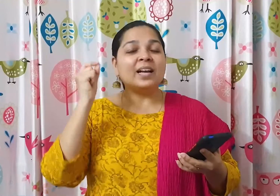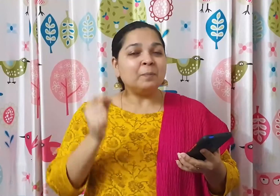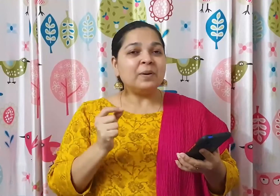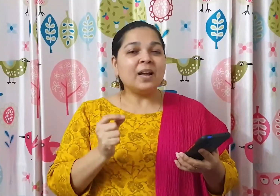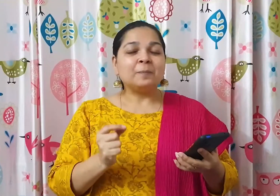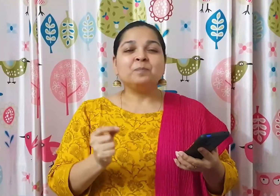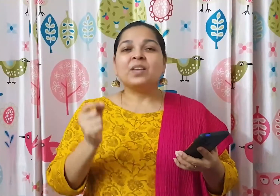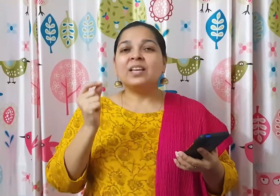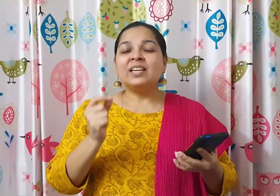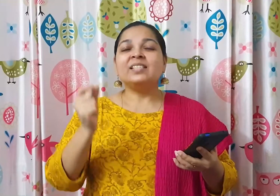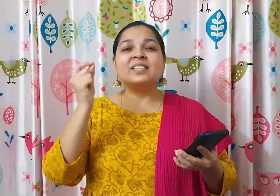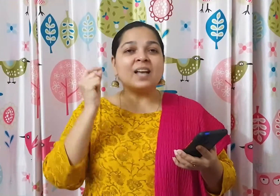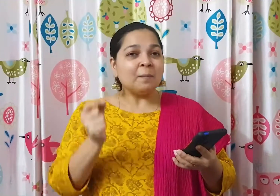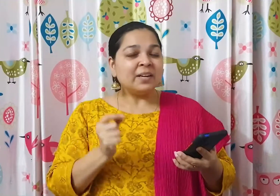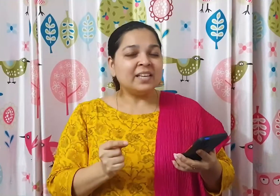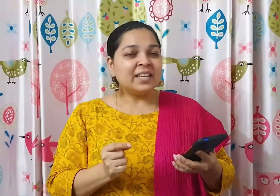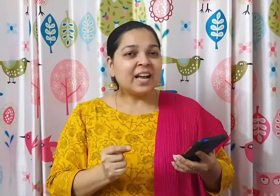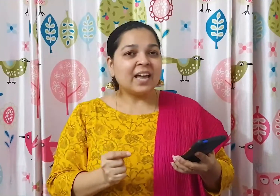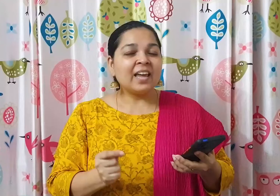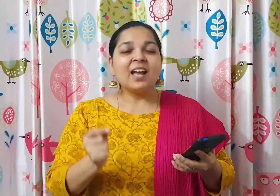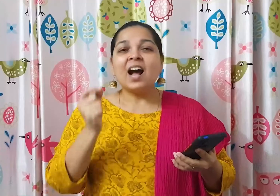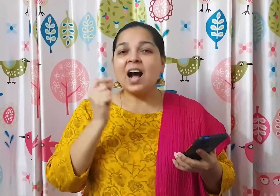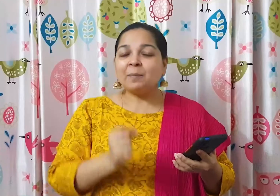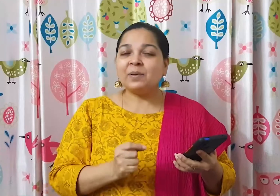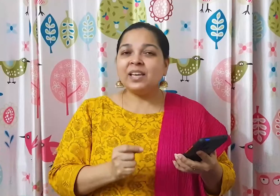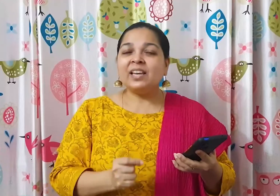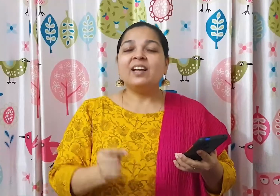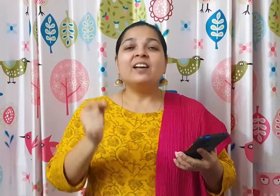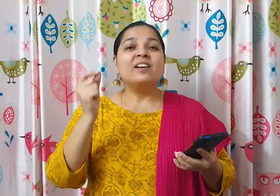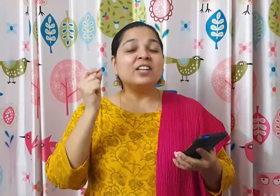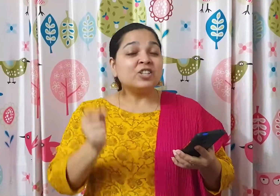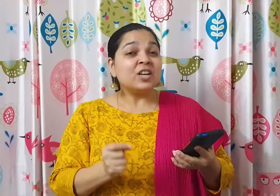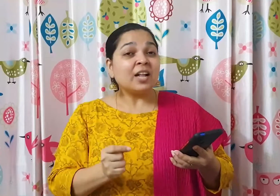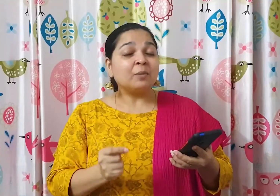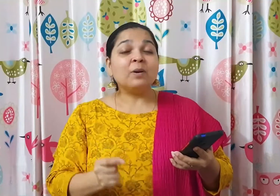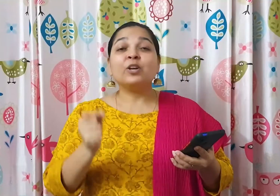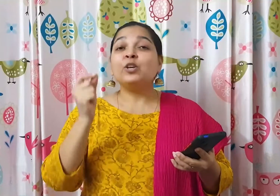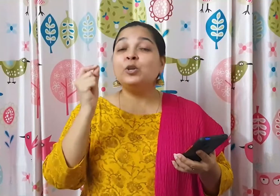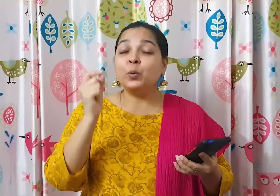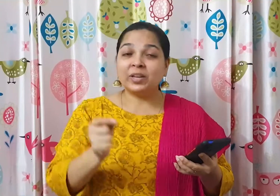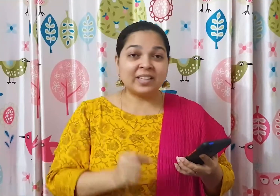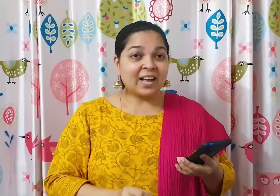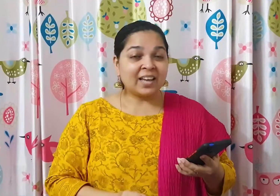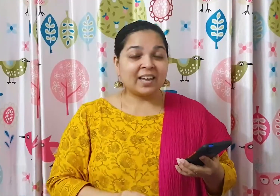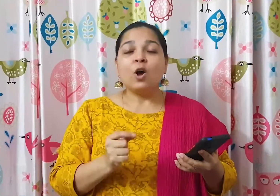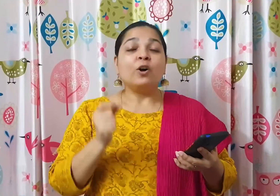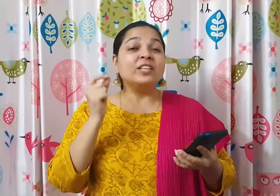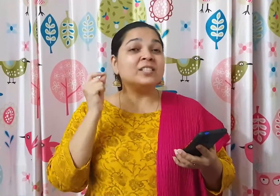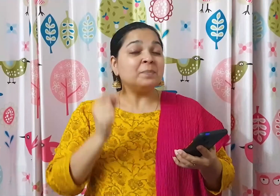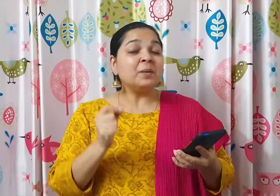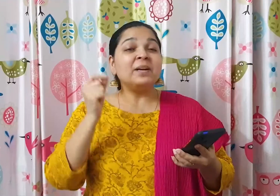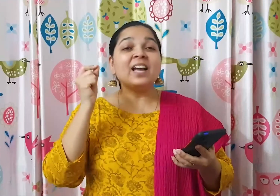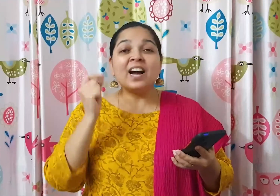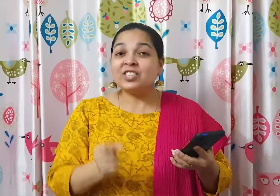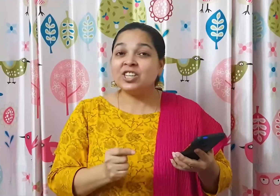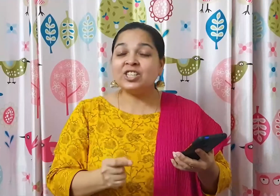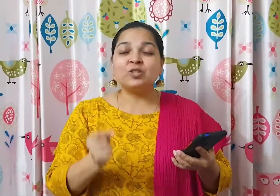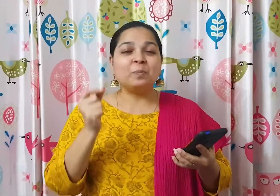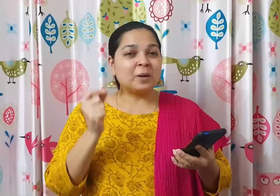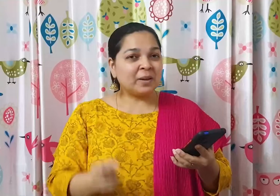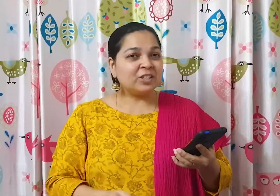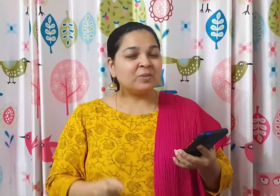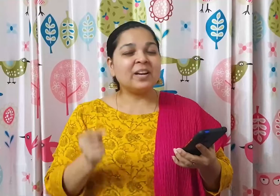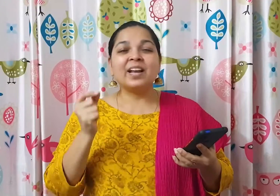সেই বিষয়ে আপুনি কল্পনা শক্তিৰ সহায়ত ছবি আঁকিব লাগিব আৰু সেই তাৰ পাছতে আপুনি কি কৰিব লাগিব, ক'বলৈ আৰম্ভ কৰিব